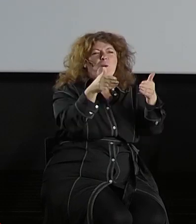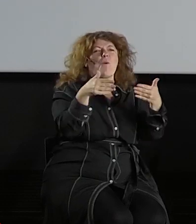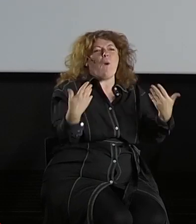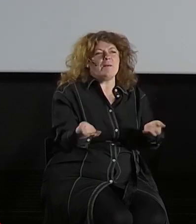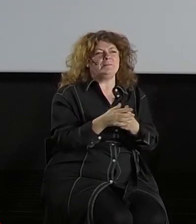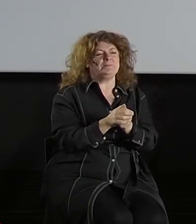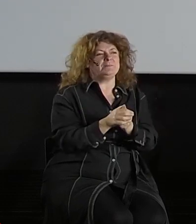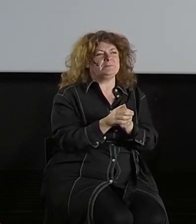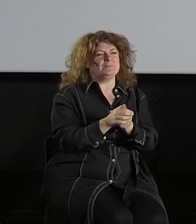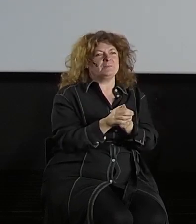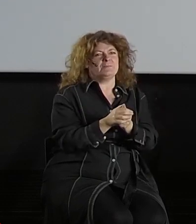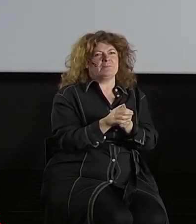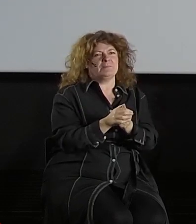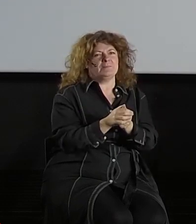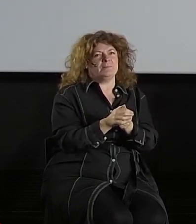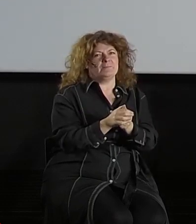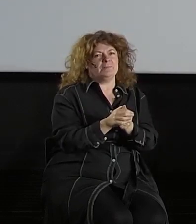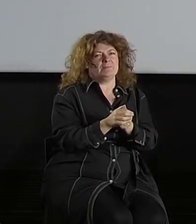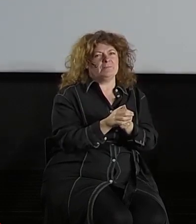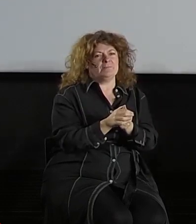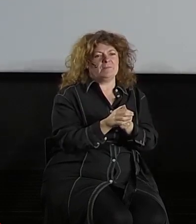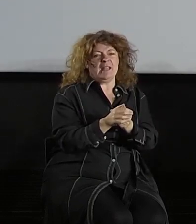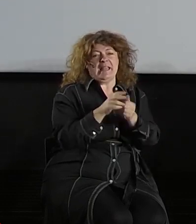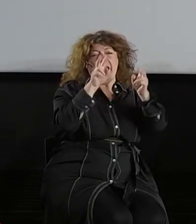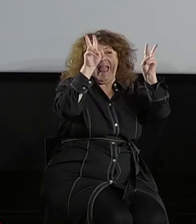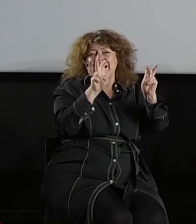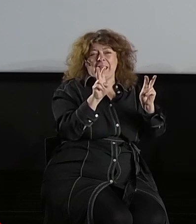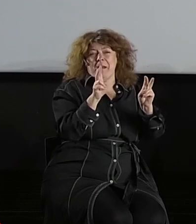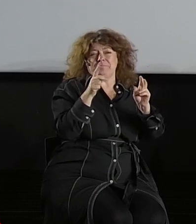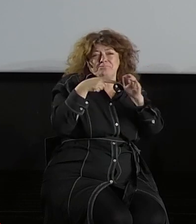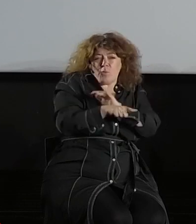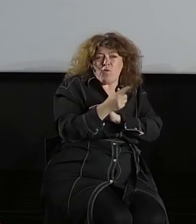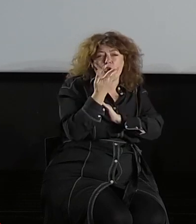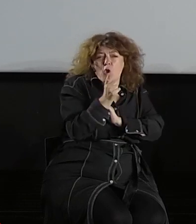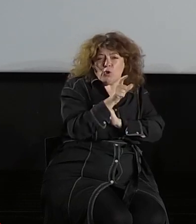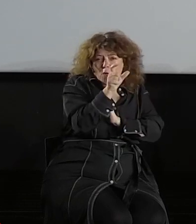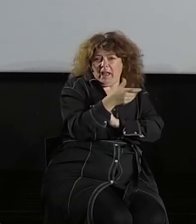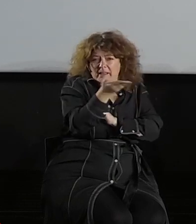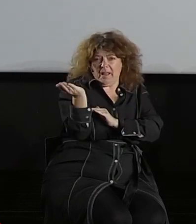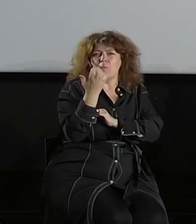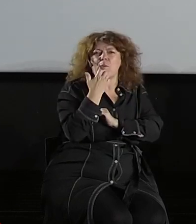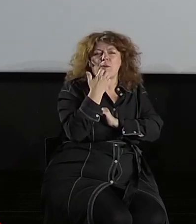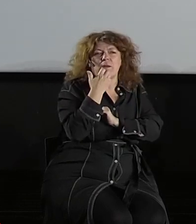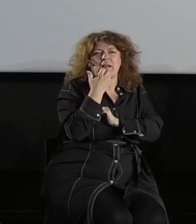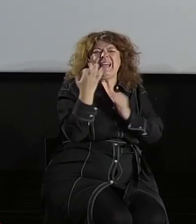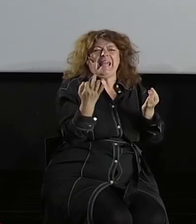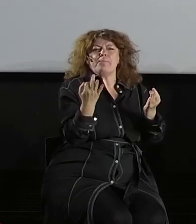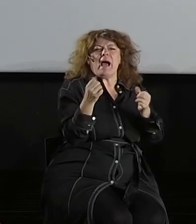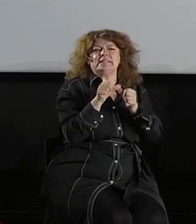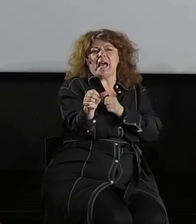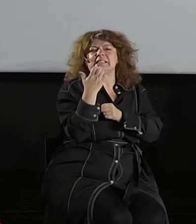justamente en la parte que no se conoce digamos eh en la parte a partir qué pasa con Helen Keller a